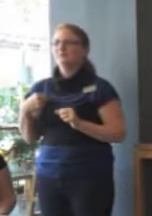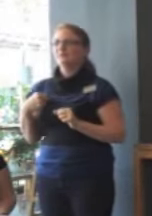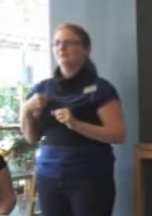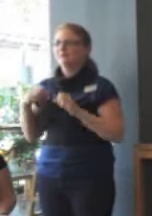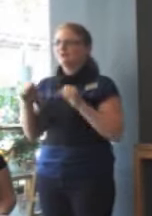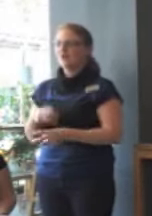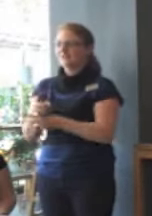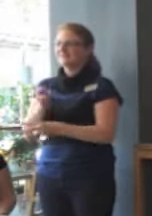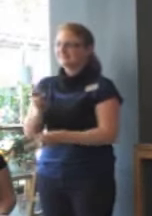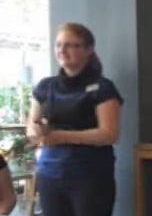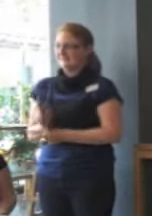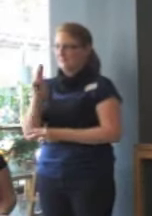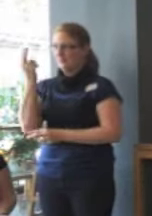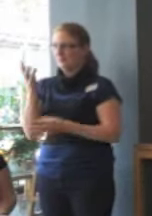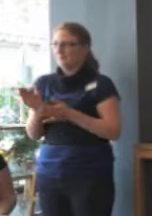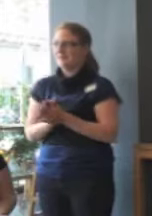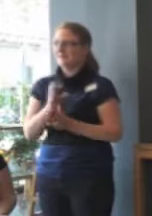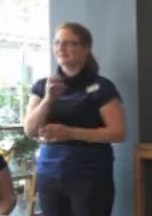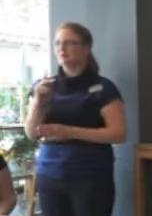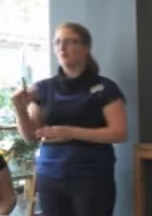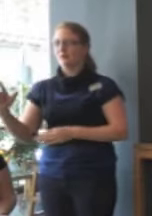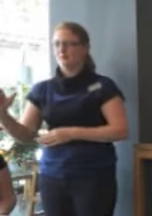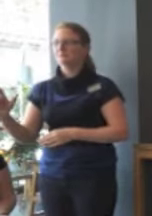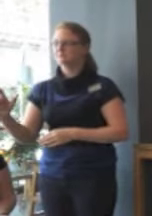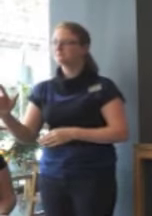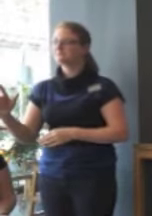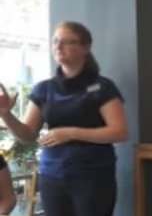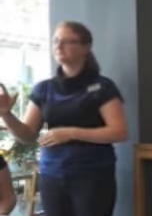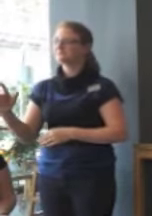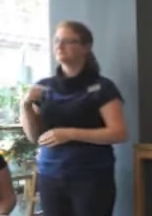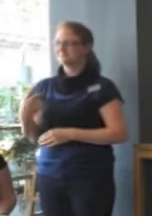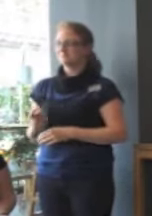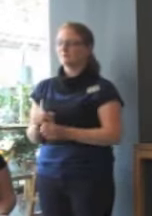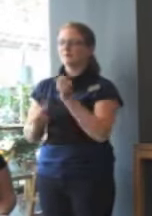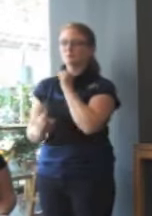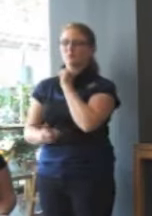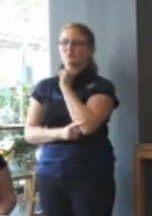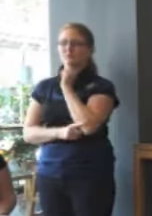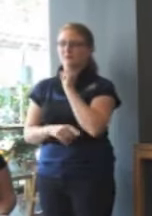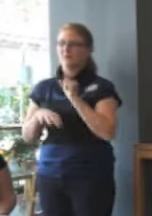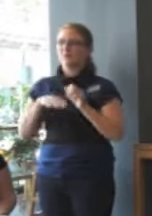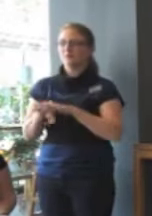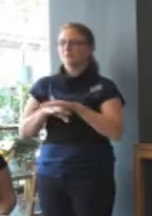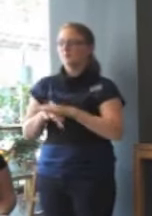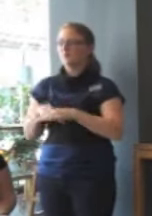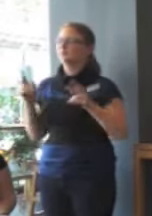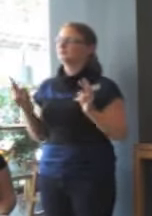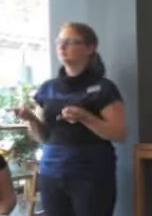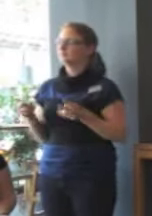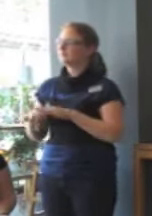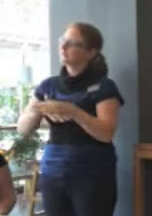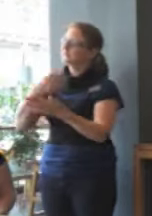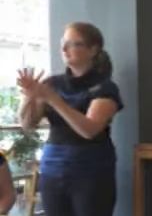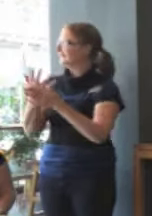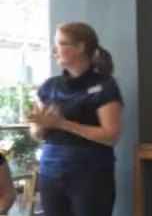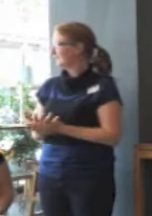ska testa tillsammans med Sveriges kommuner och landsting. Det är en modell som egentligen bygger på en del, kan man säga,